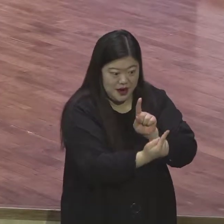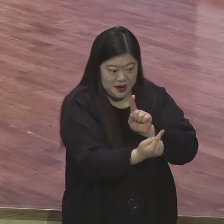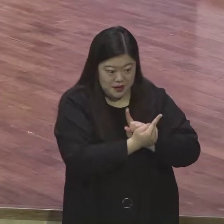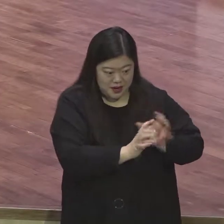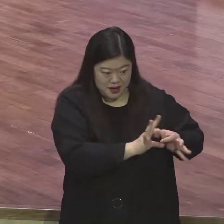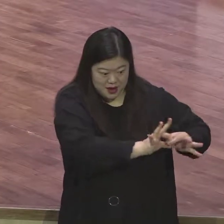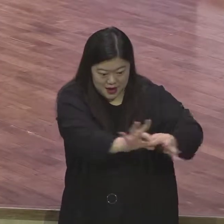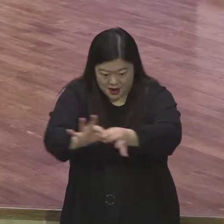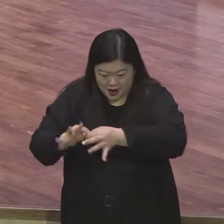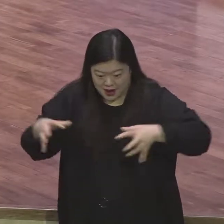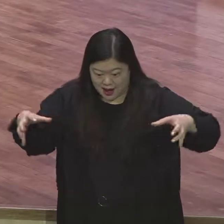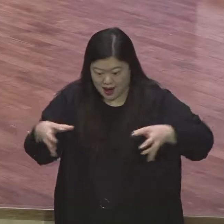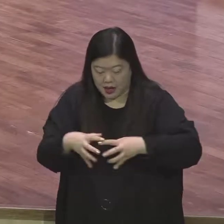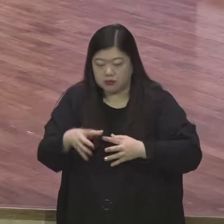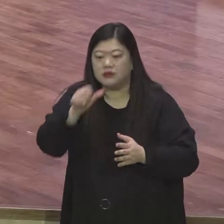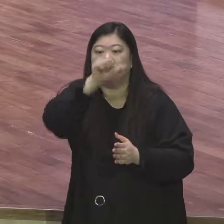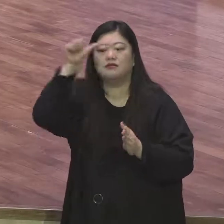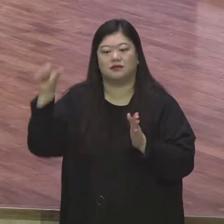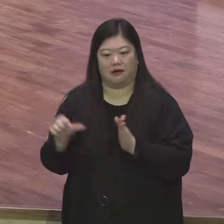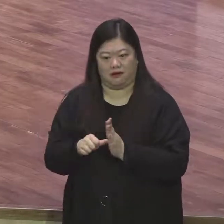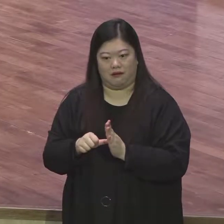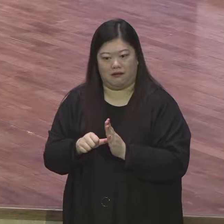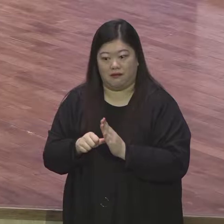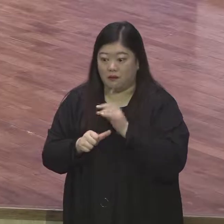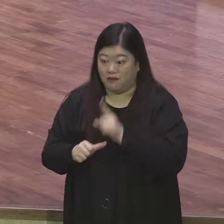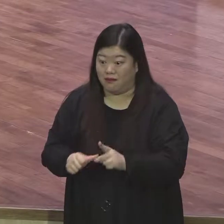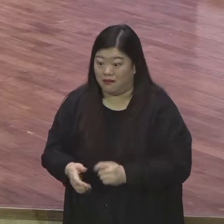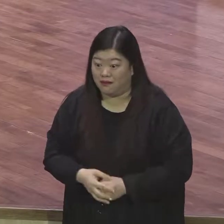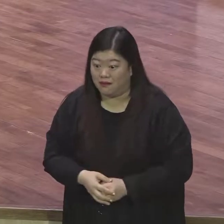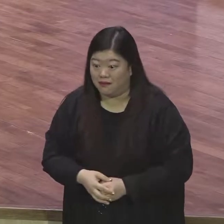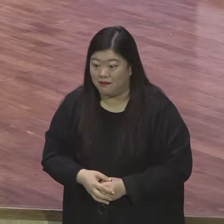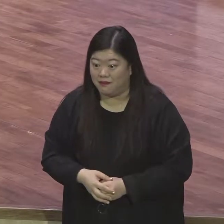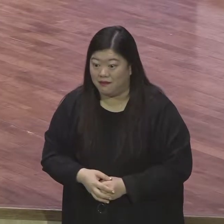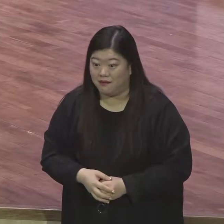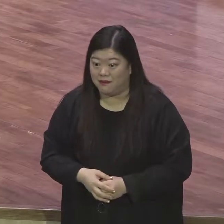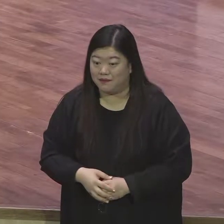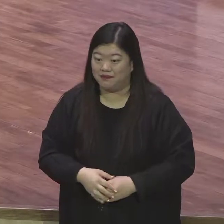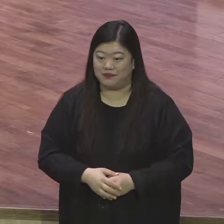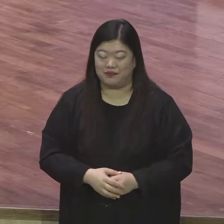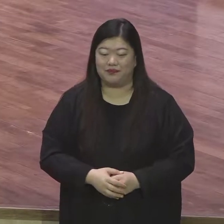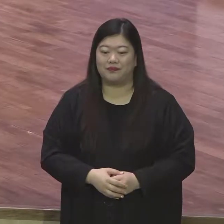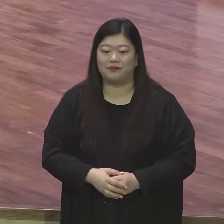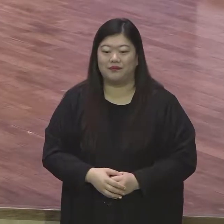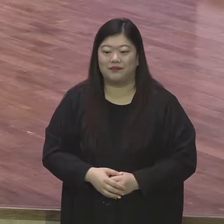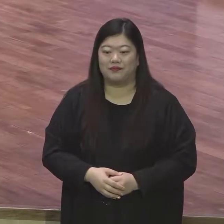있는 중요한 정리지요. 인생은 만남이다.